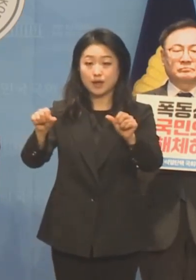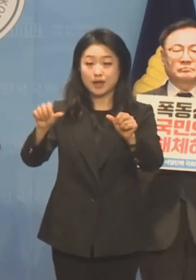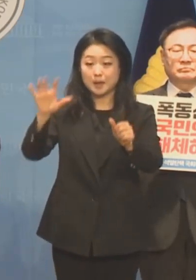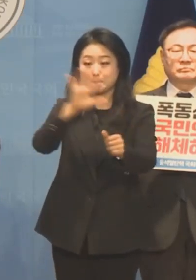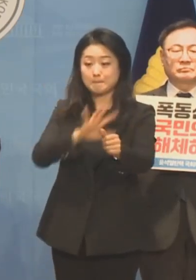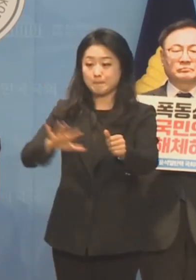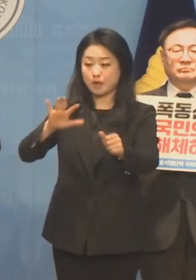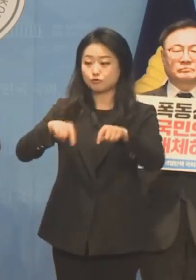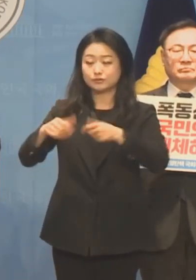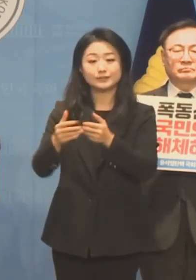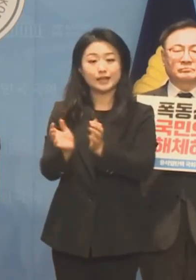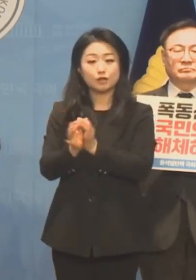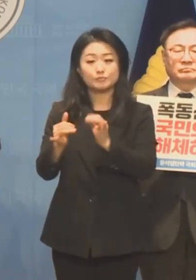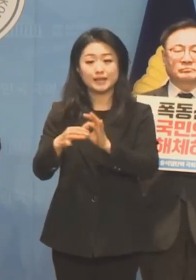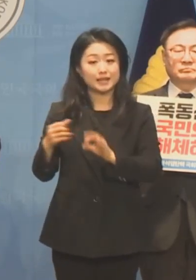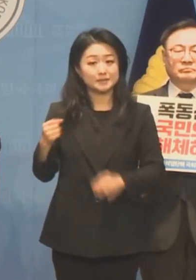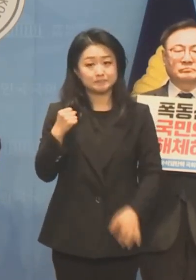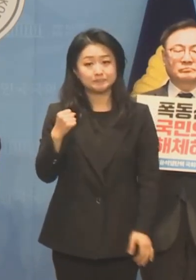더 이상